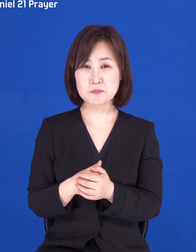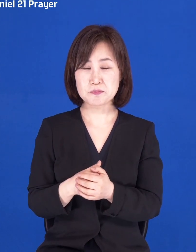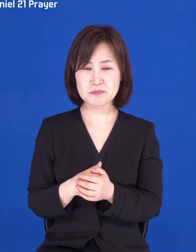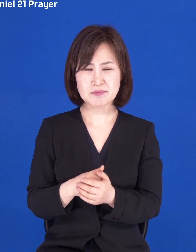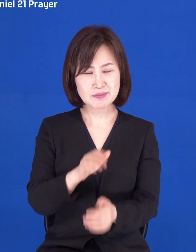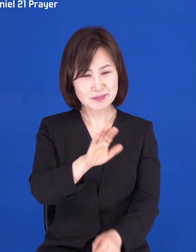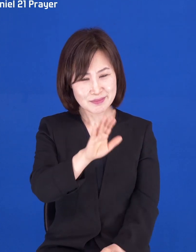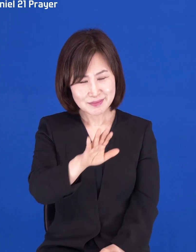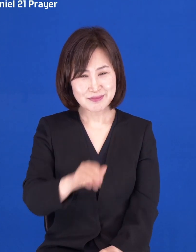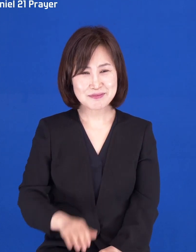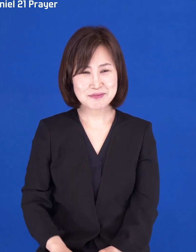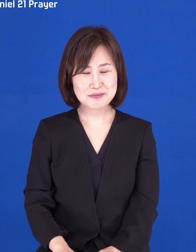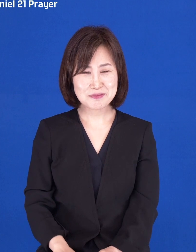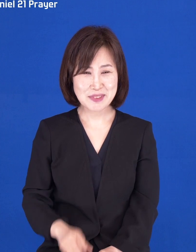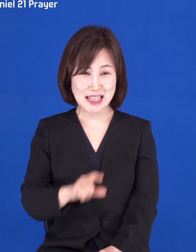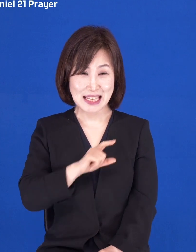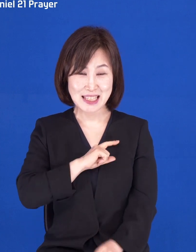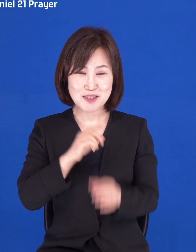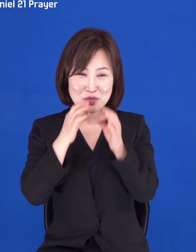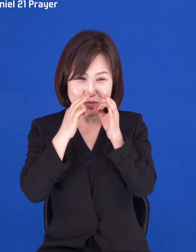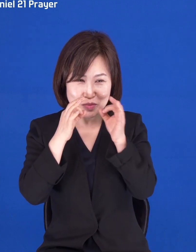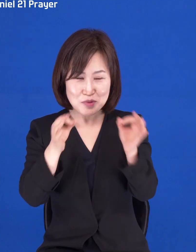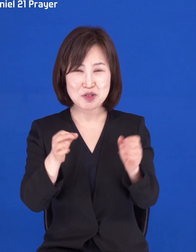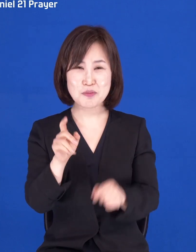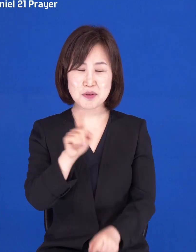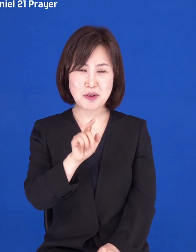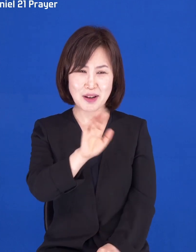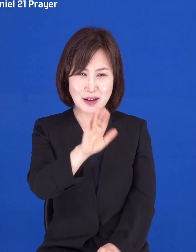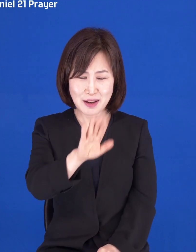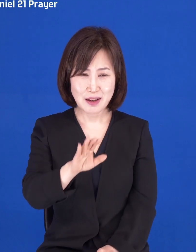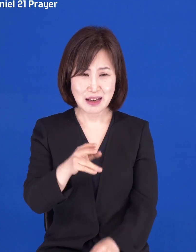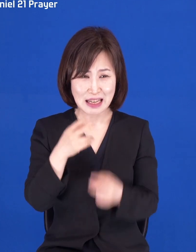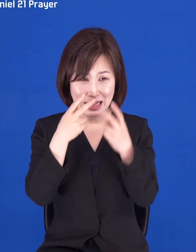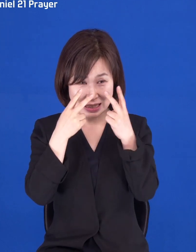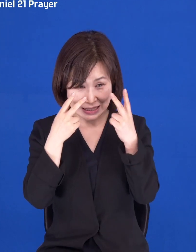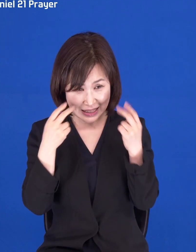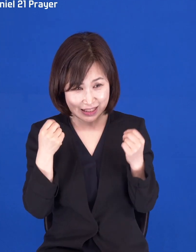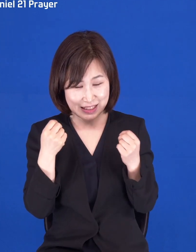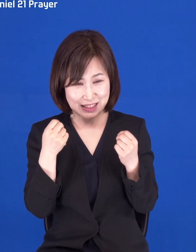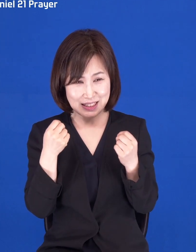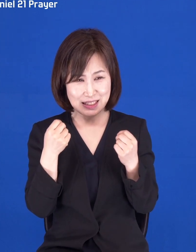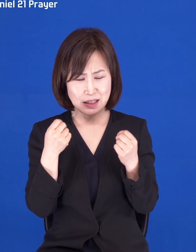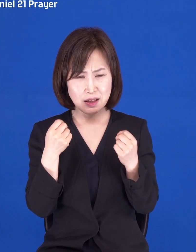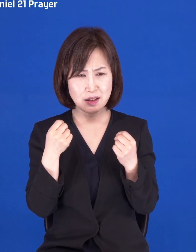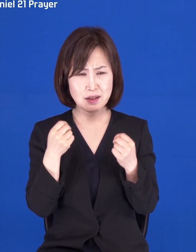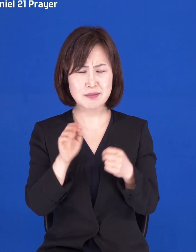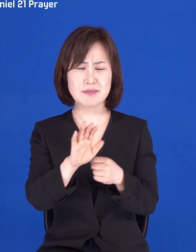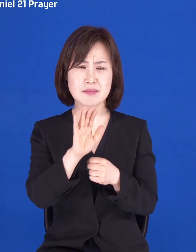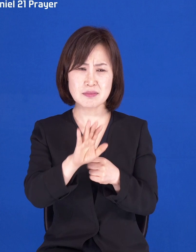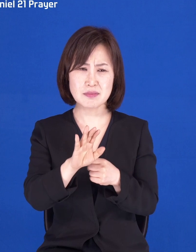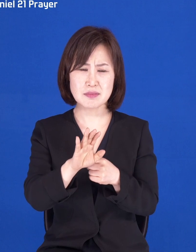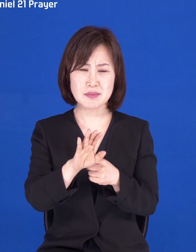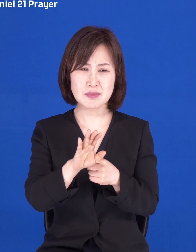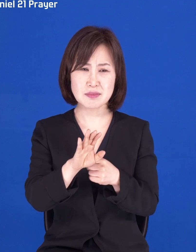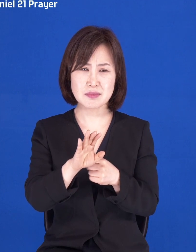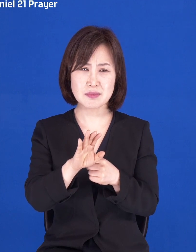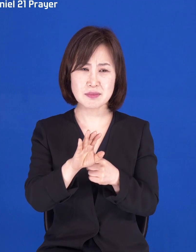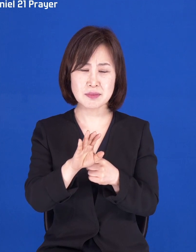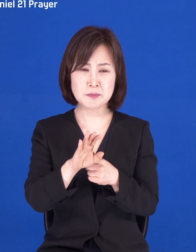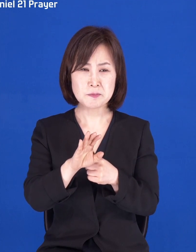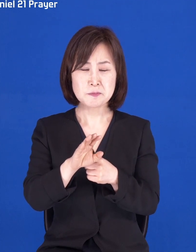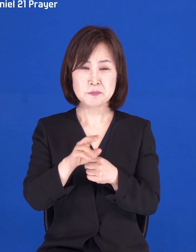이름을 손주들 이름 번갈아 불러가시면서 아무 깨야 자니 물어보시고 잠언